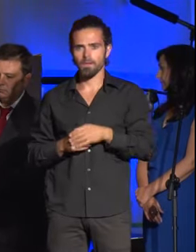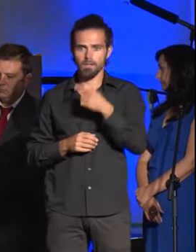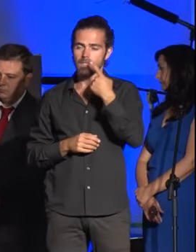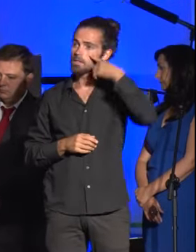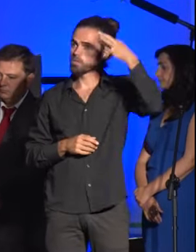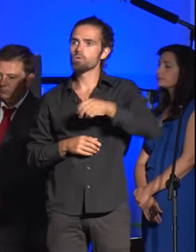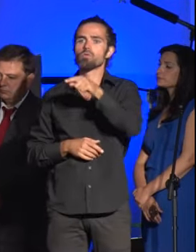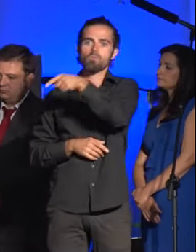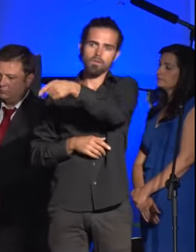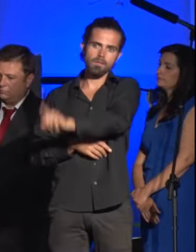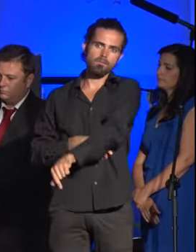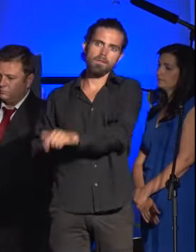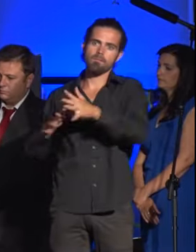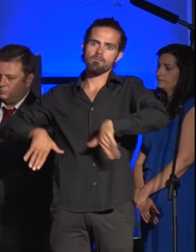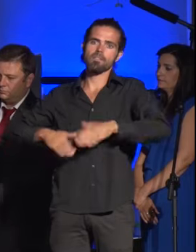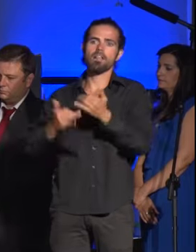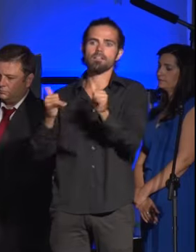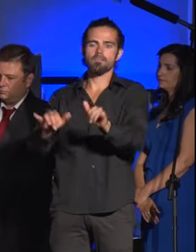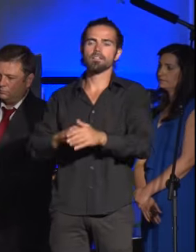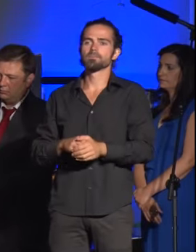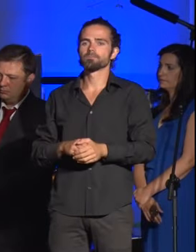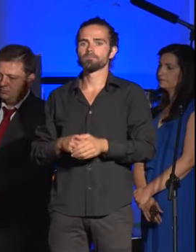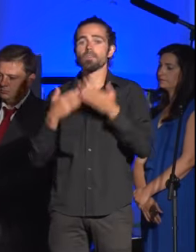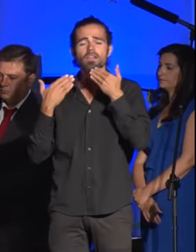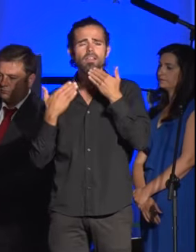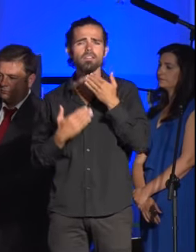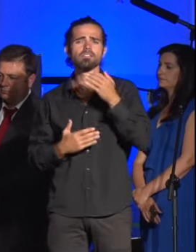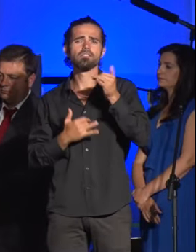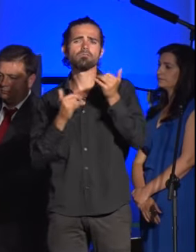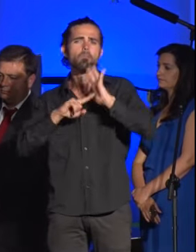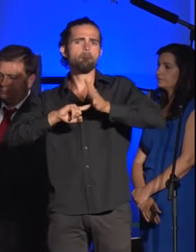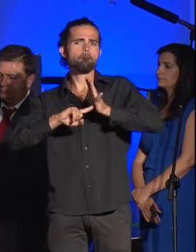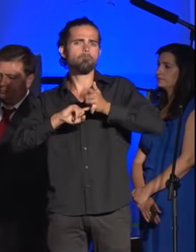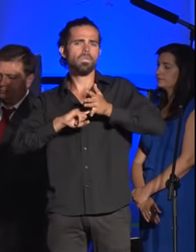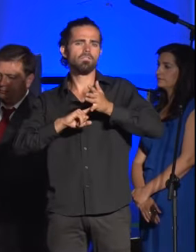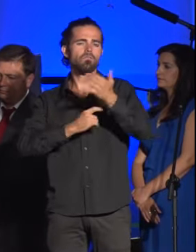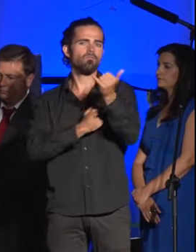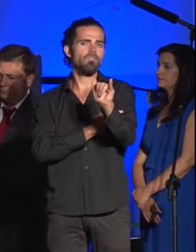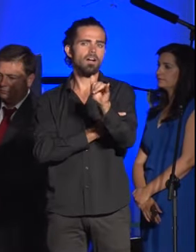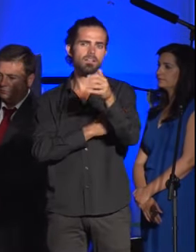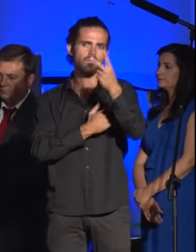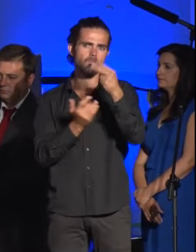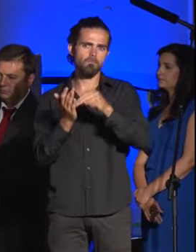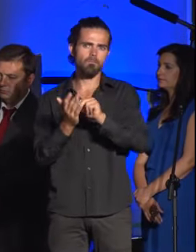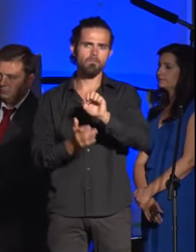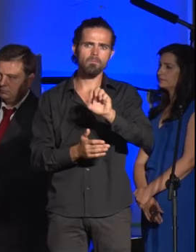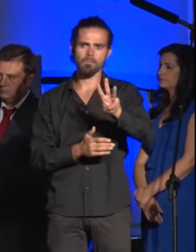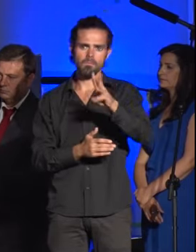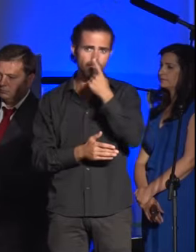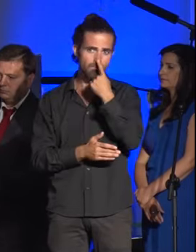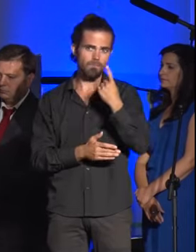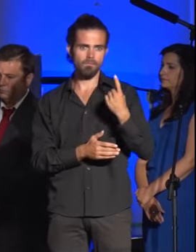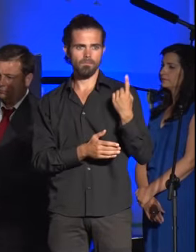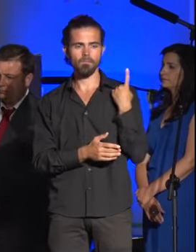la feria. Muchas gracias también a los manchegos de la Feria 2013 y a la, como he dicho